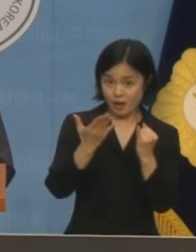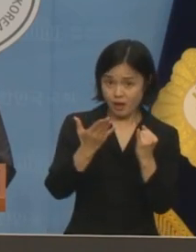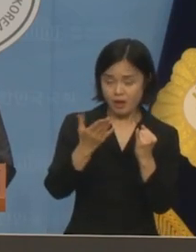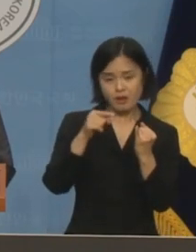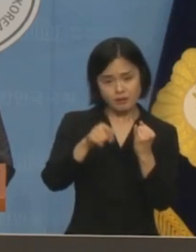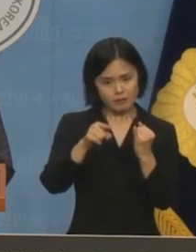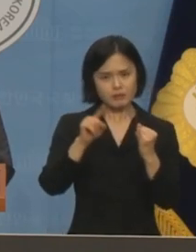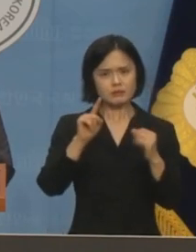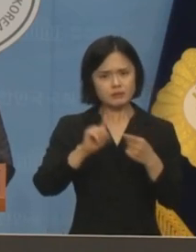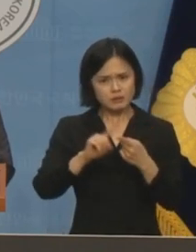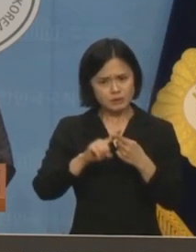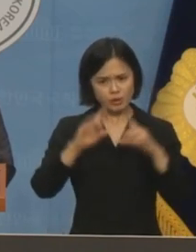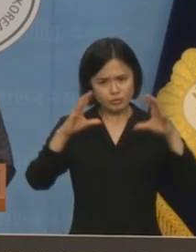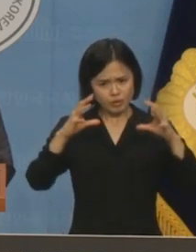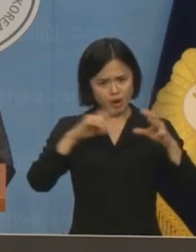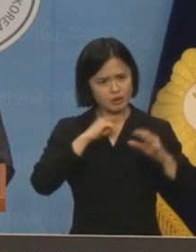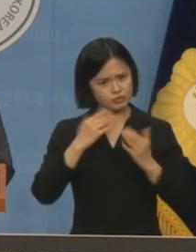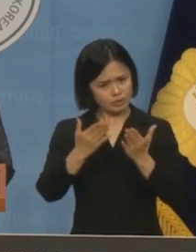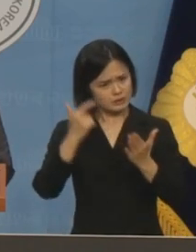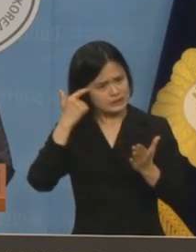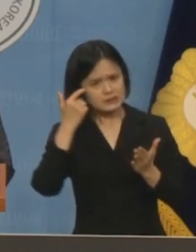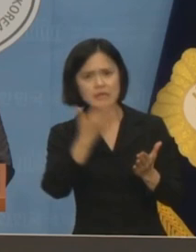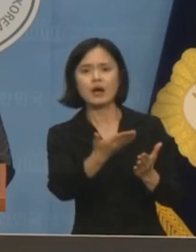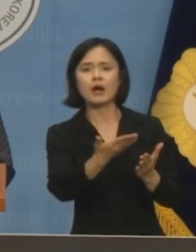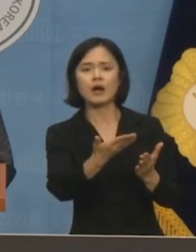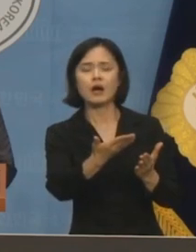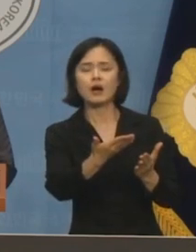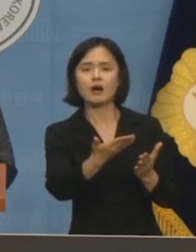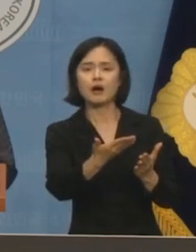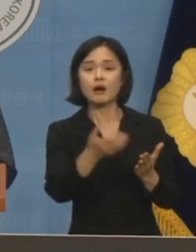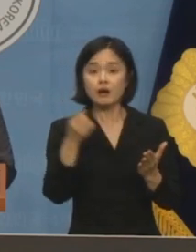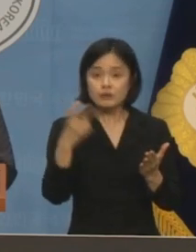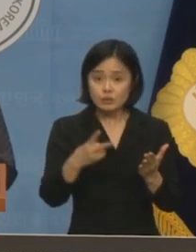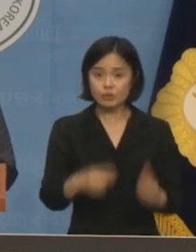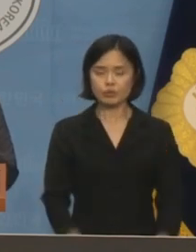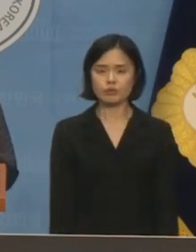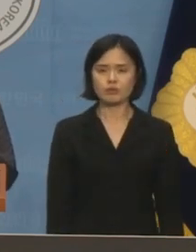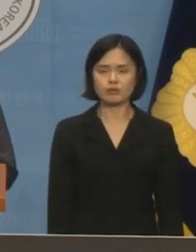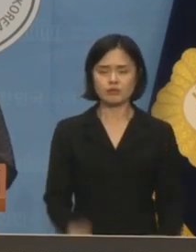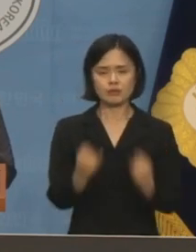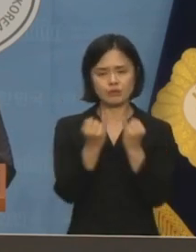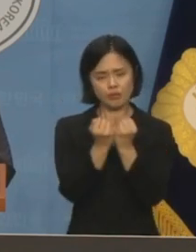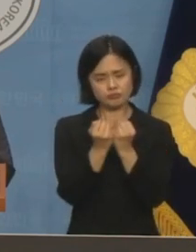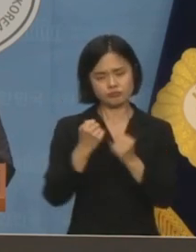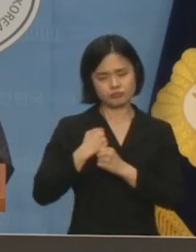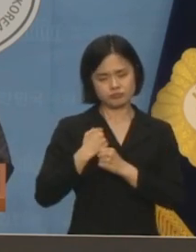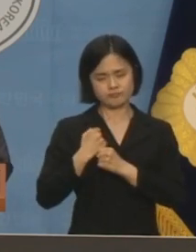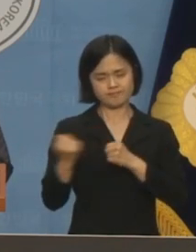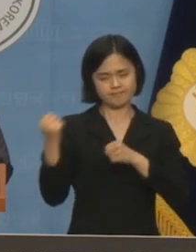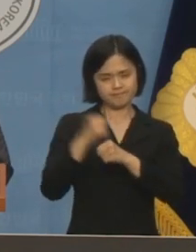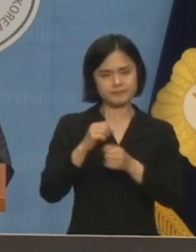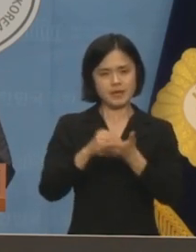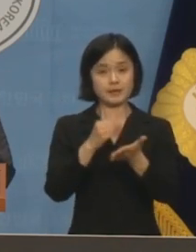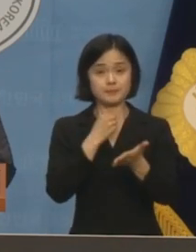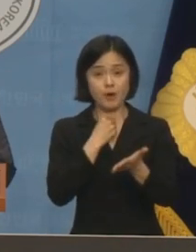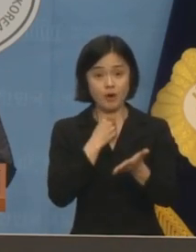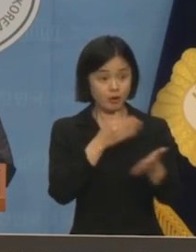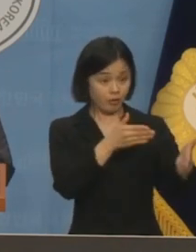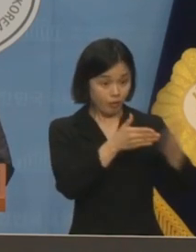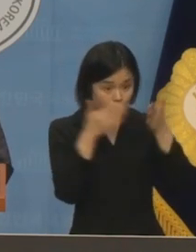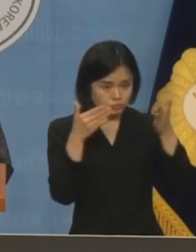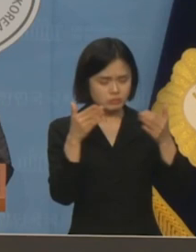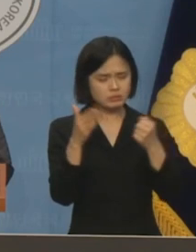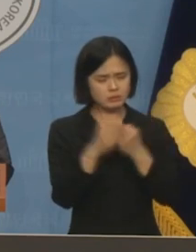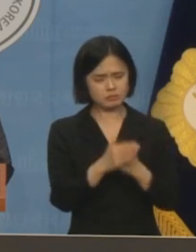것인지 아니면 여군 하사관으로 복무하지 못하게 해서 자살을 한 것이 국가를 위해서 희생한 것인지를